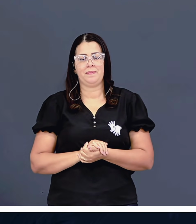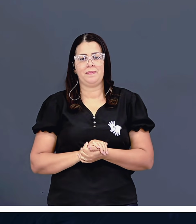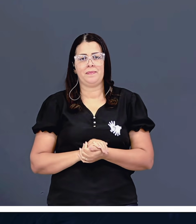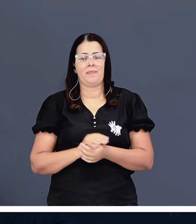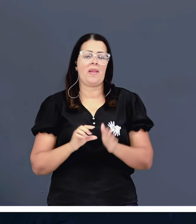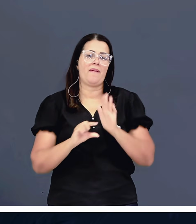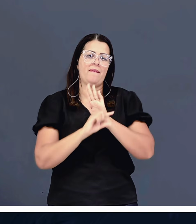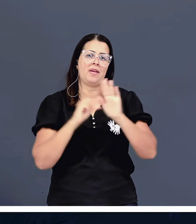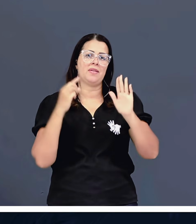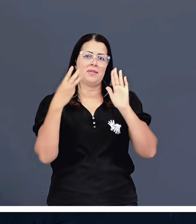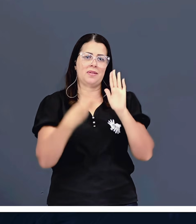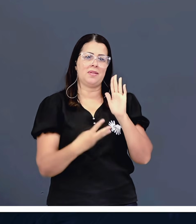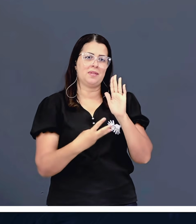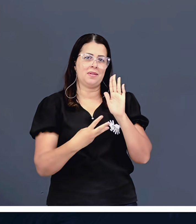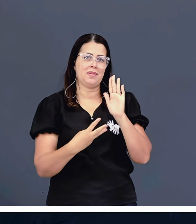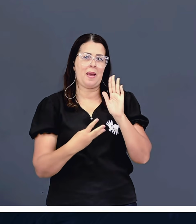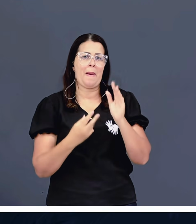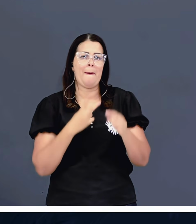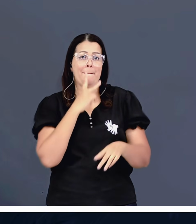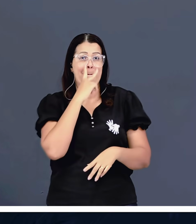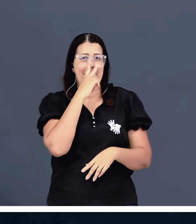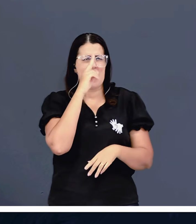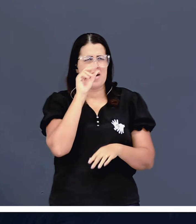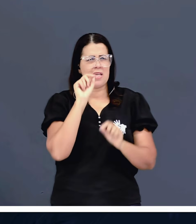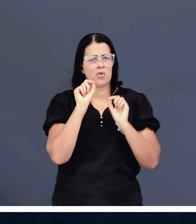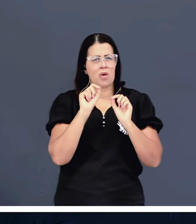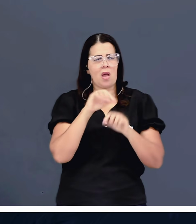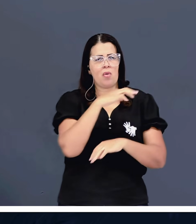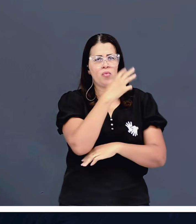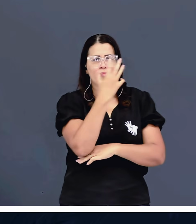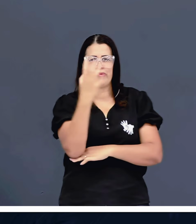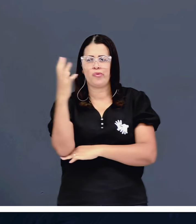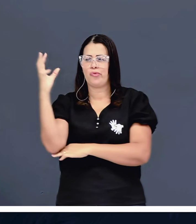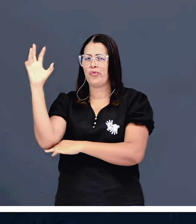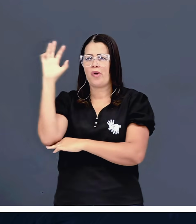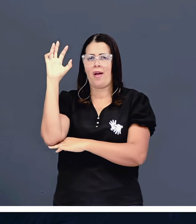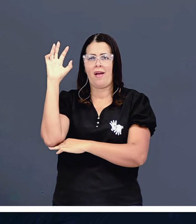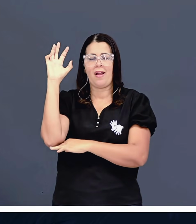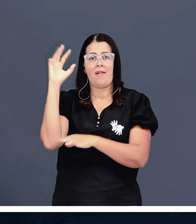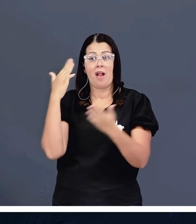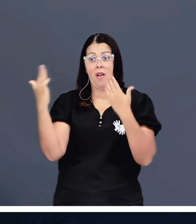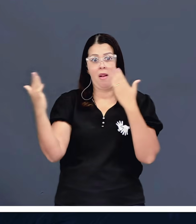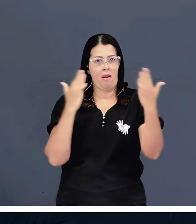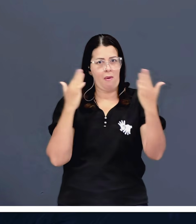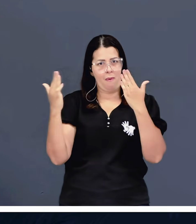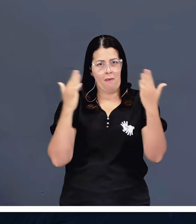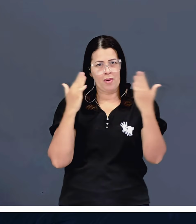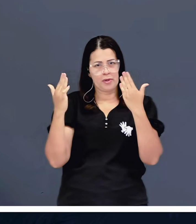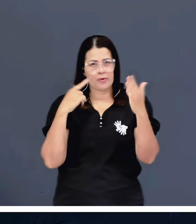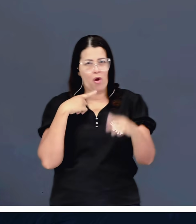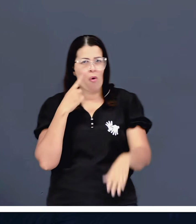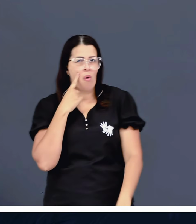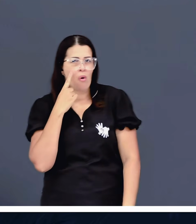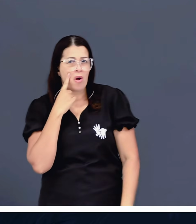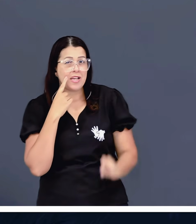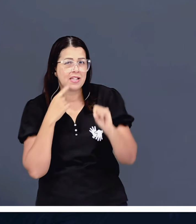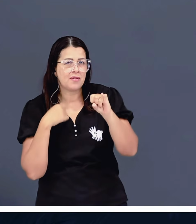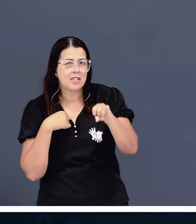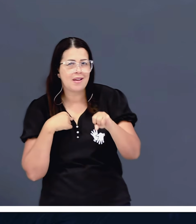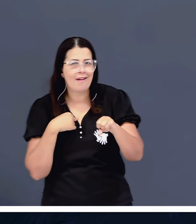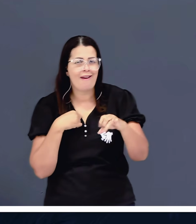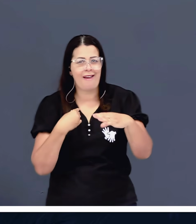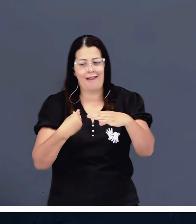Verso 3, é como árvore plantada à beira de águas. Então ele faz uma comparação, né? Olha, quem recebe